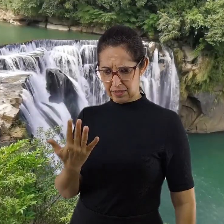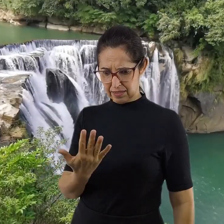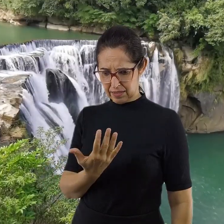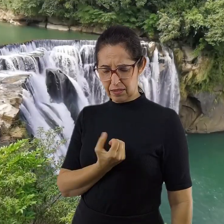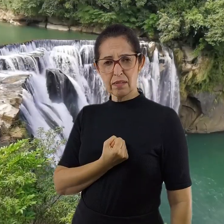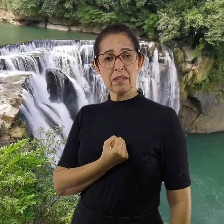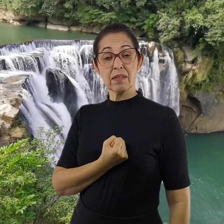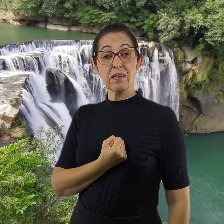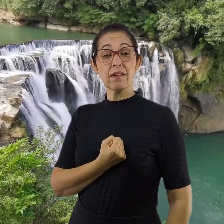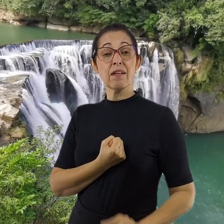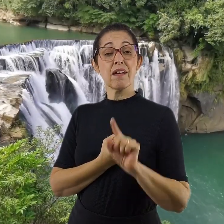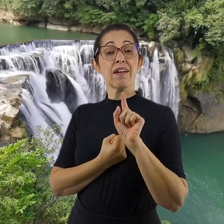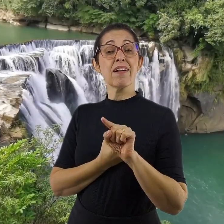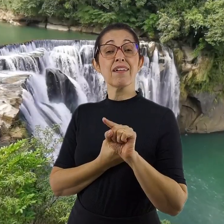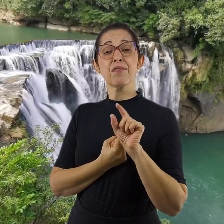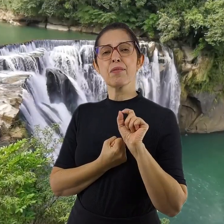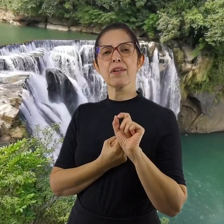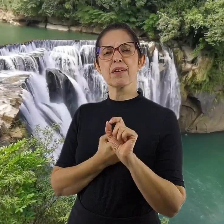espiritual, profética.